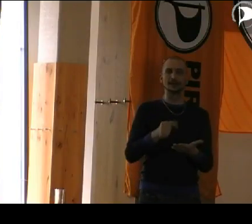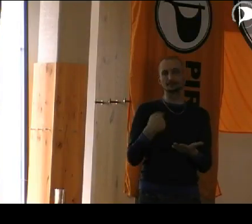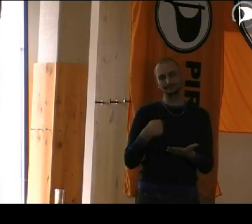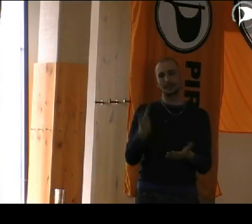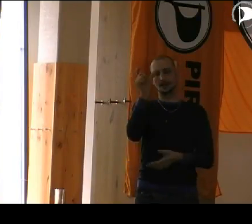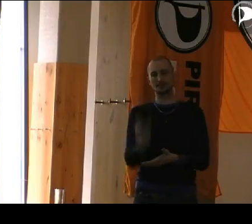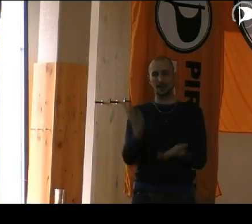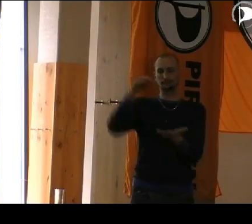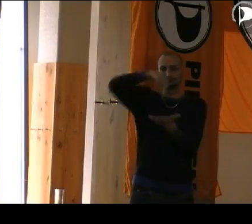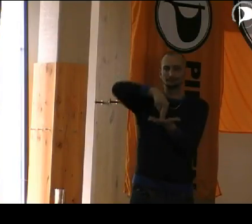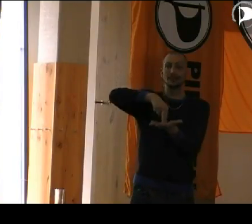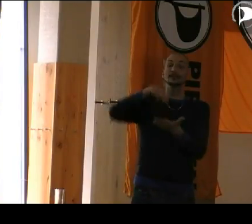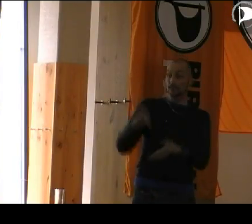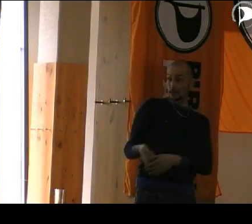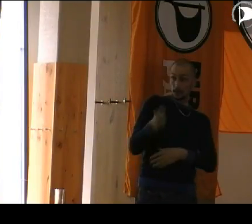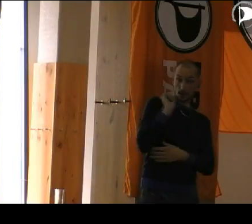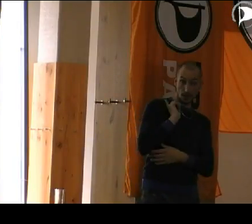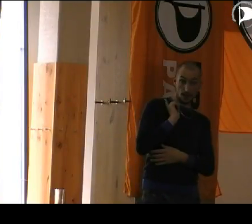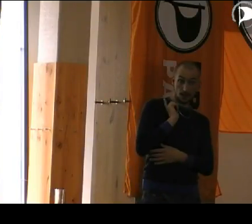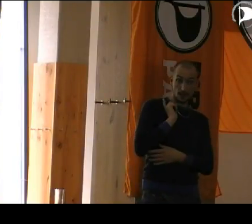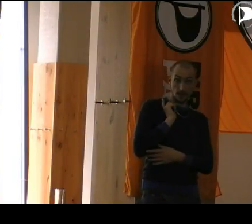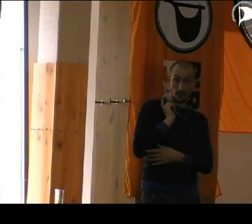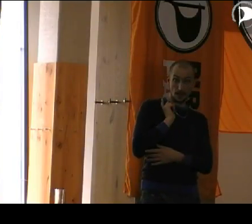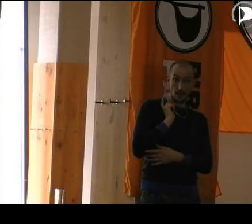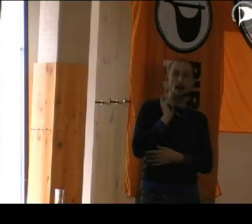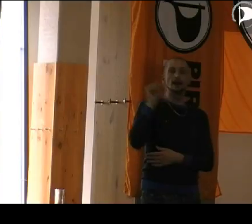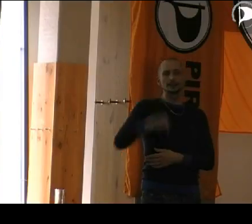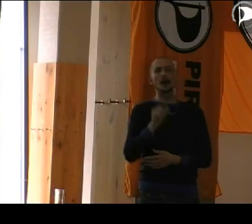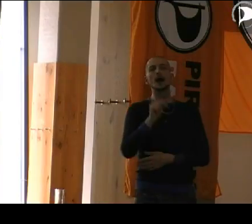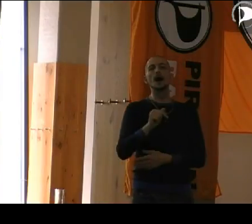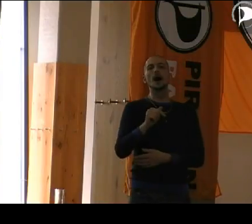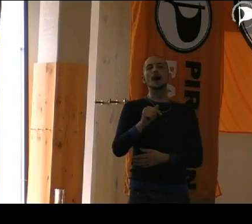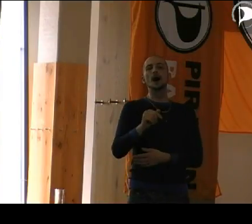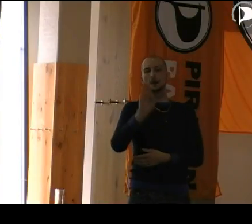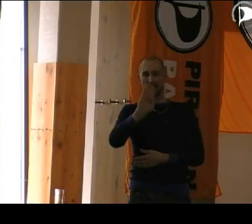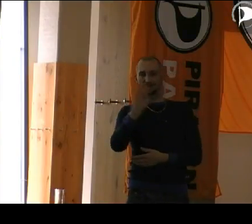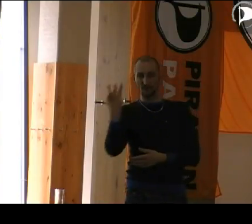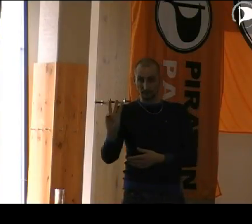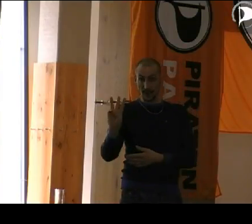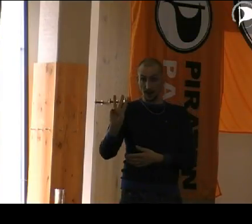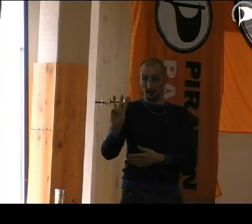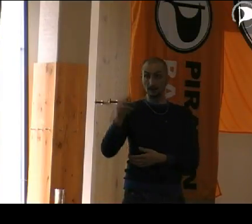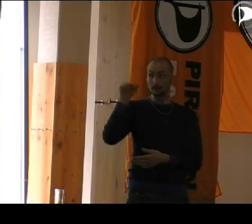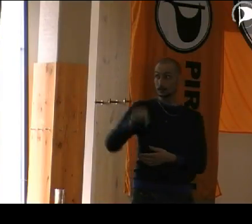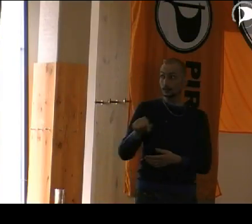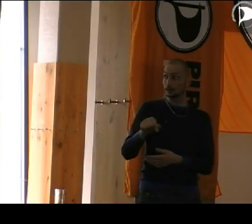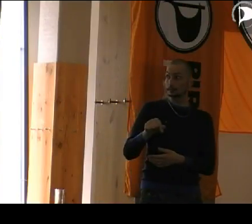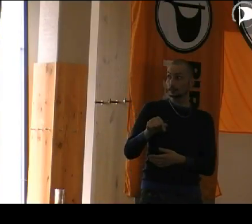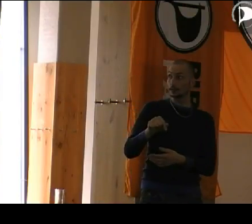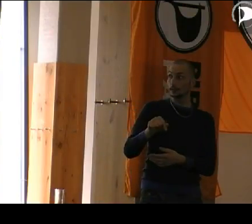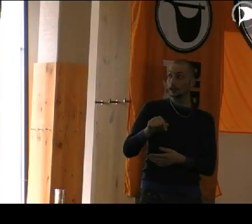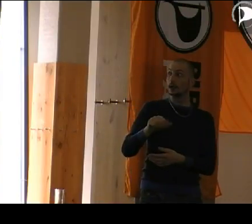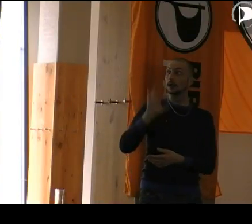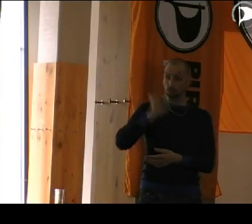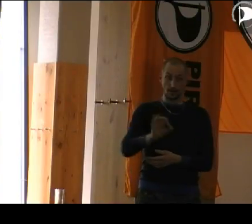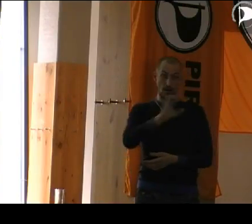das vergangene jahr nachwuchs geraten waren würden wir hatten natürlich auch darüber hinaus wir haben einen landtagswahlkampf